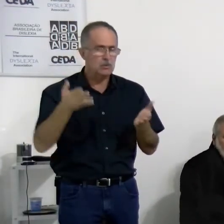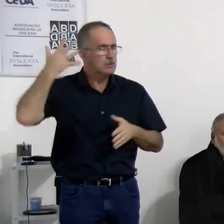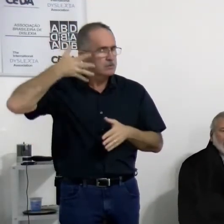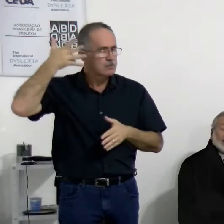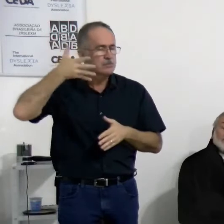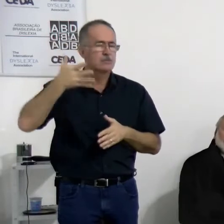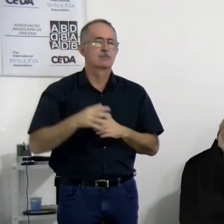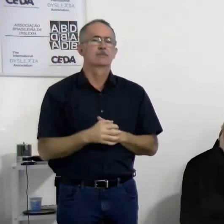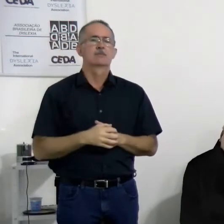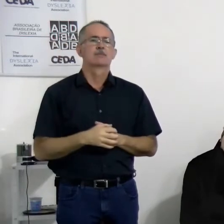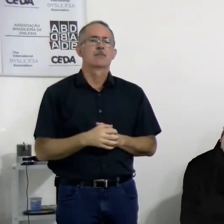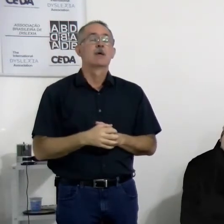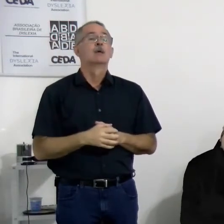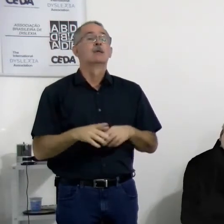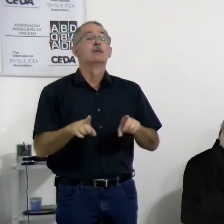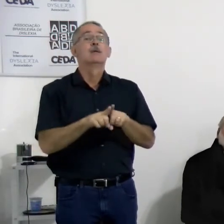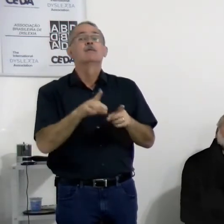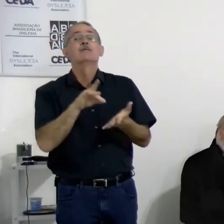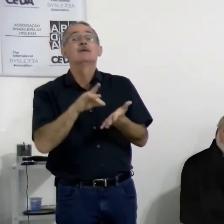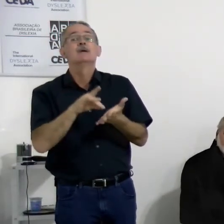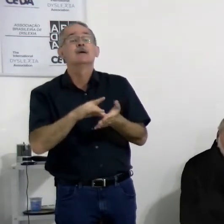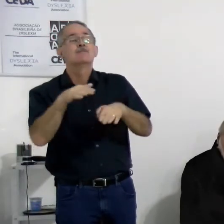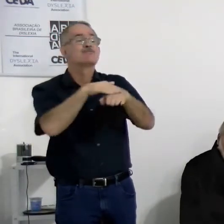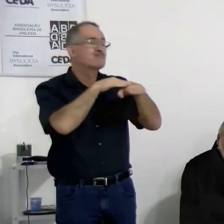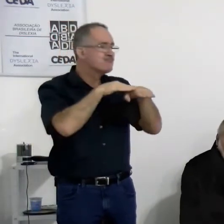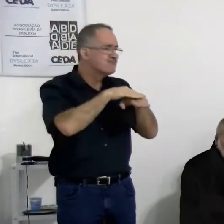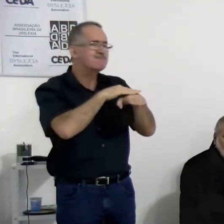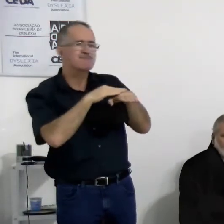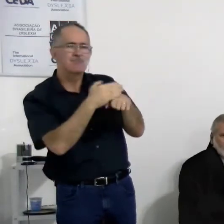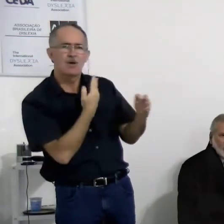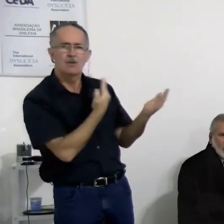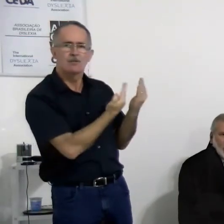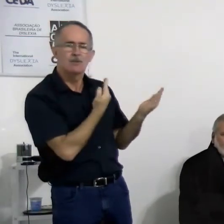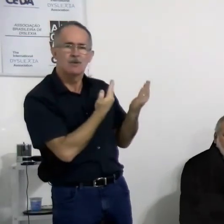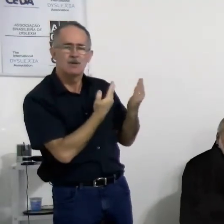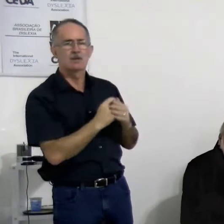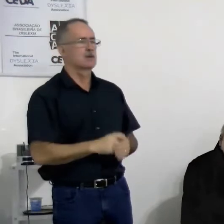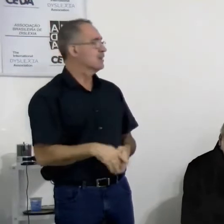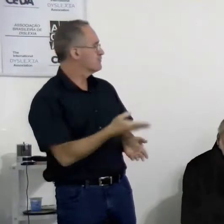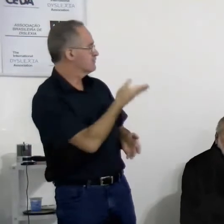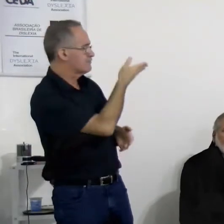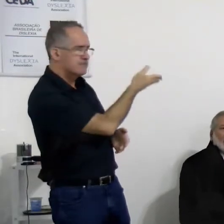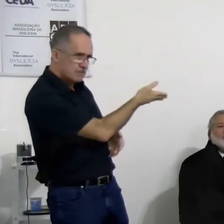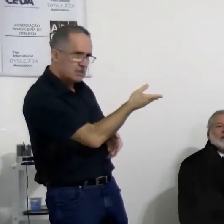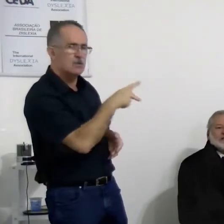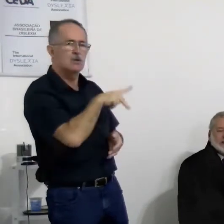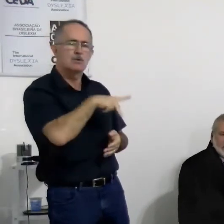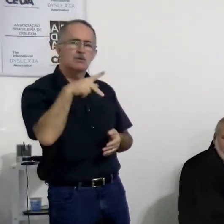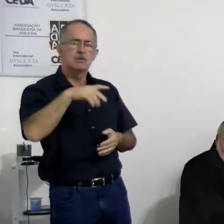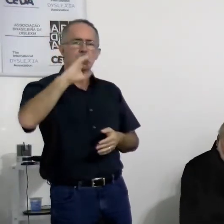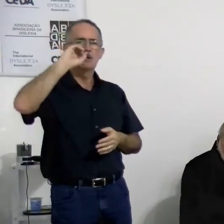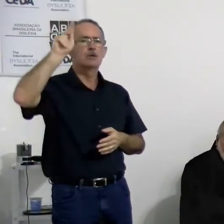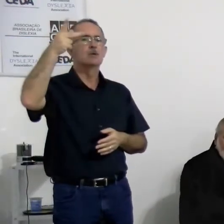Não é? Essa, em verdade, vai ser uma conversa informal. O professor Charles Haynes